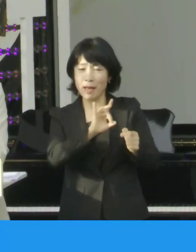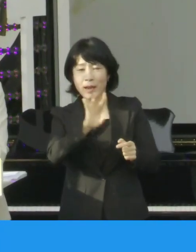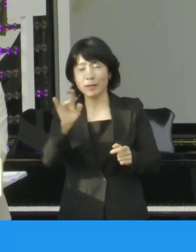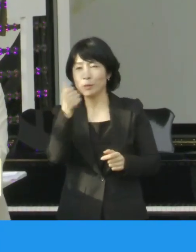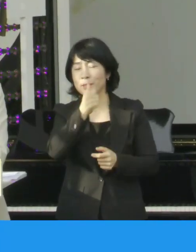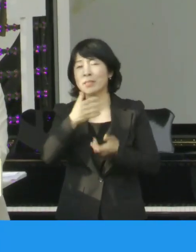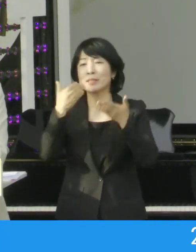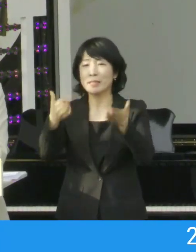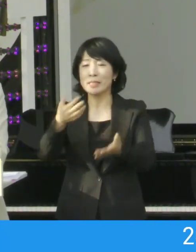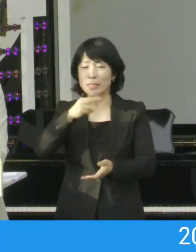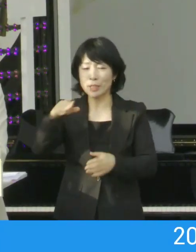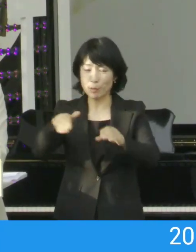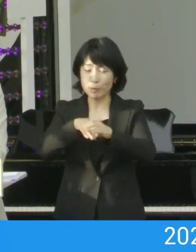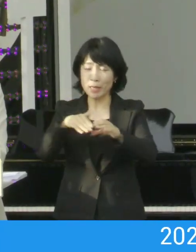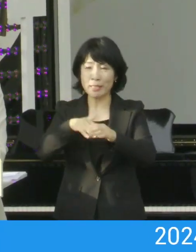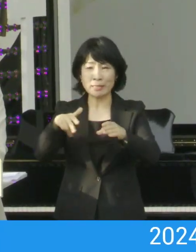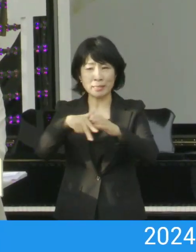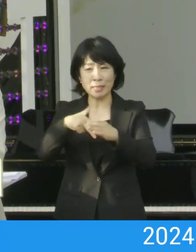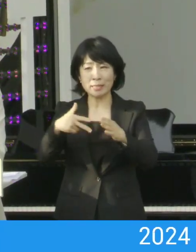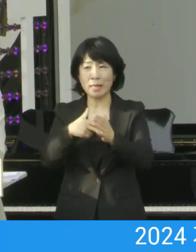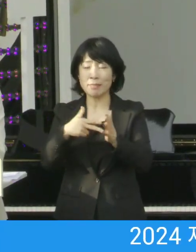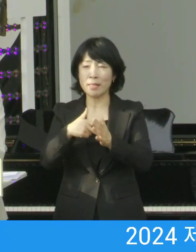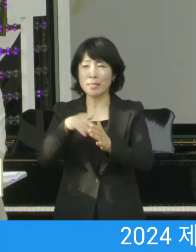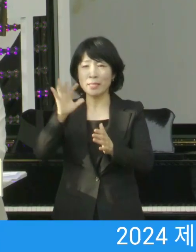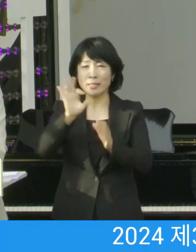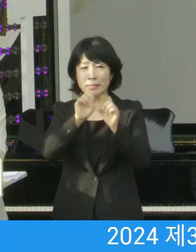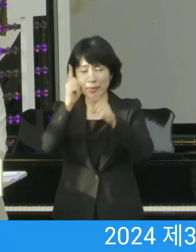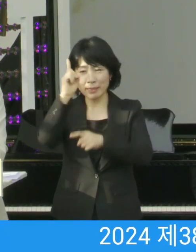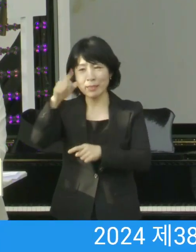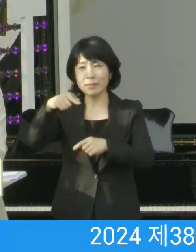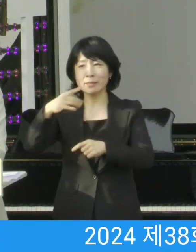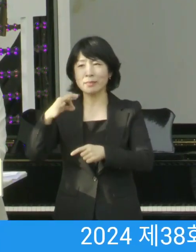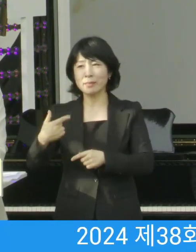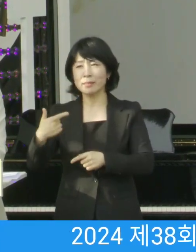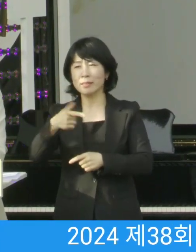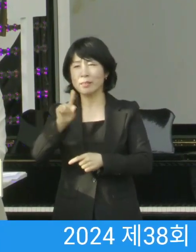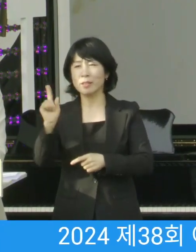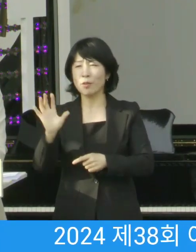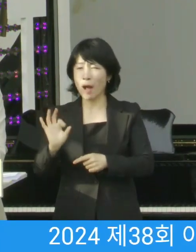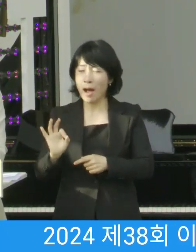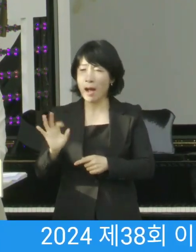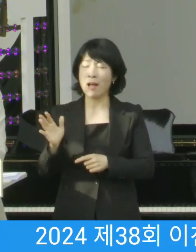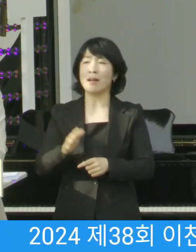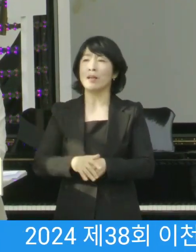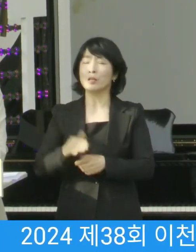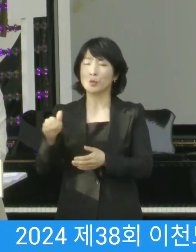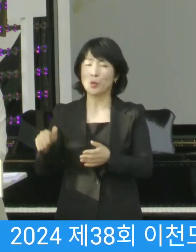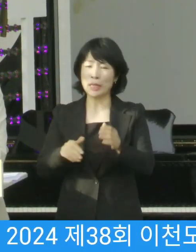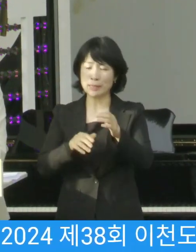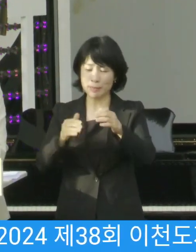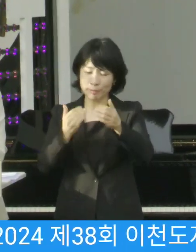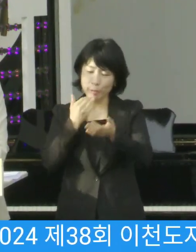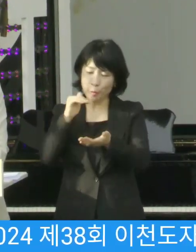드리겠습니다. 이천문화재단 대표 이은경님, 이천도자예술마을 대표